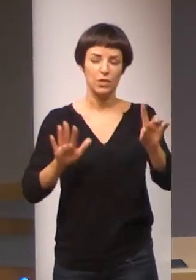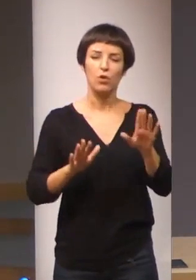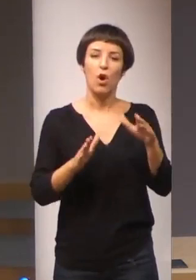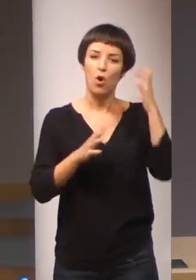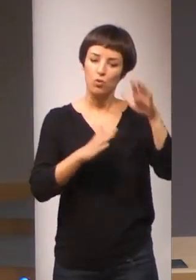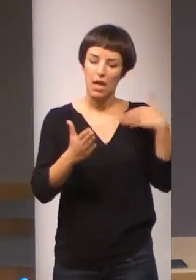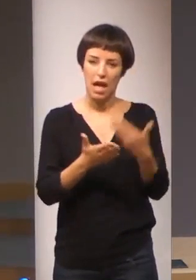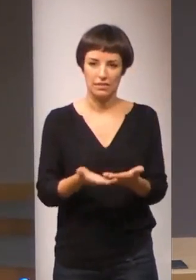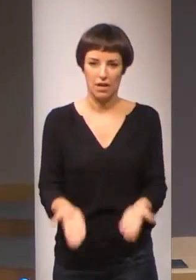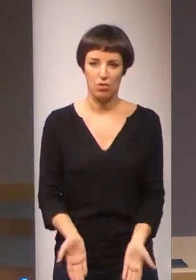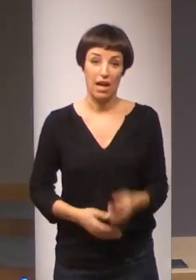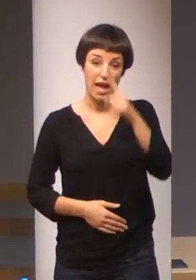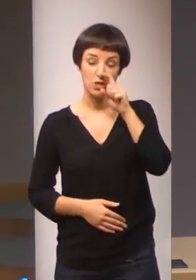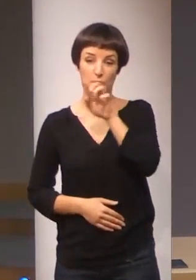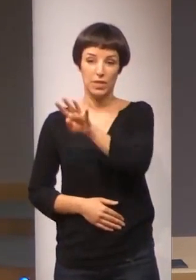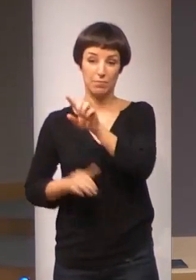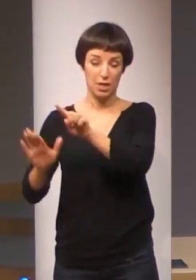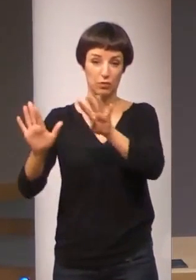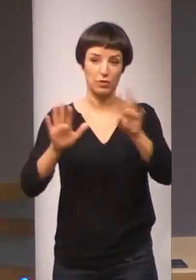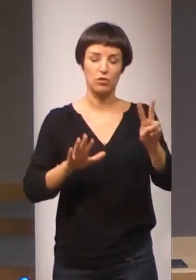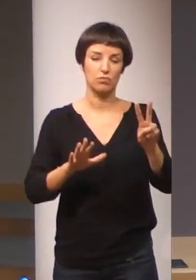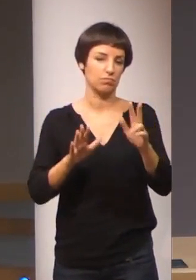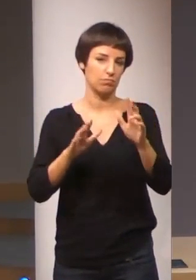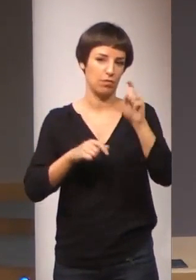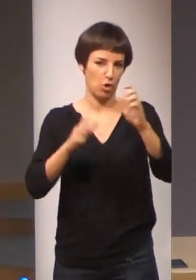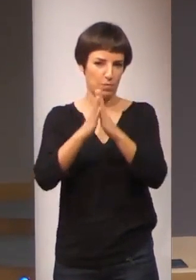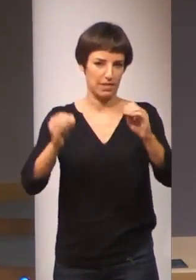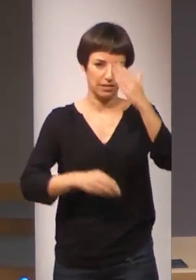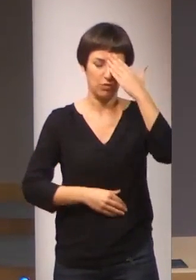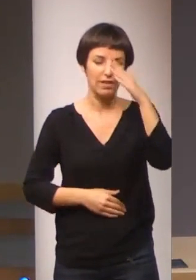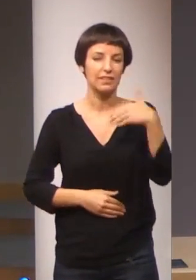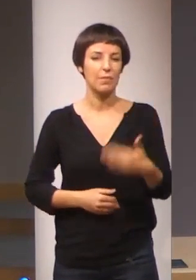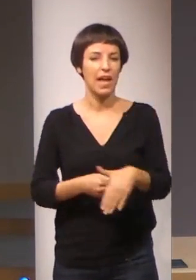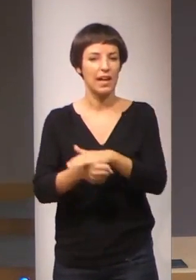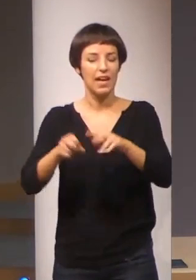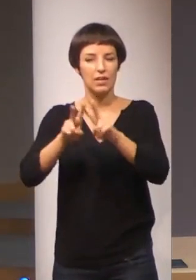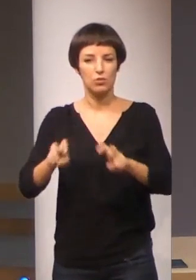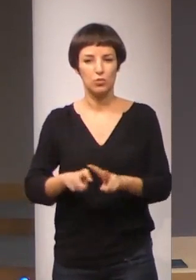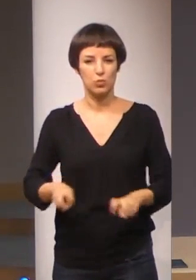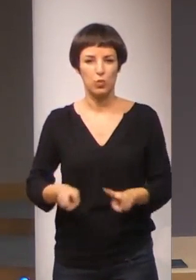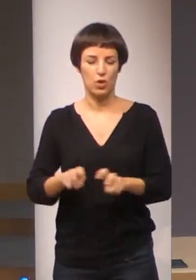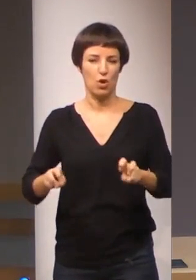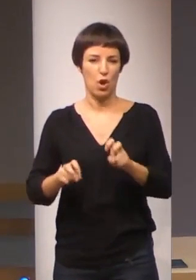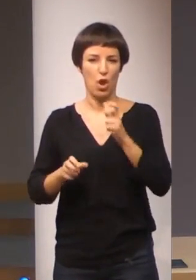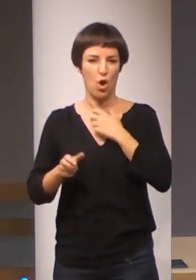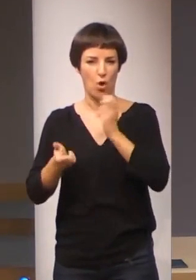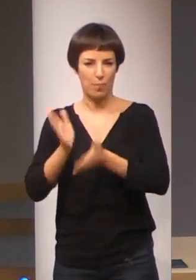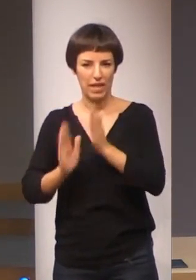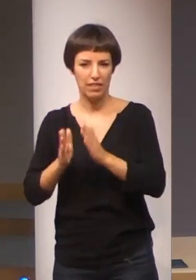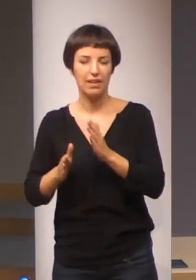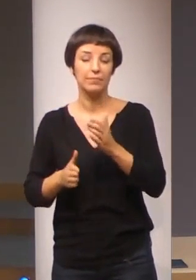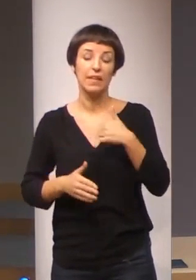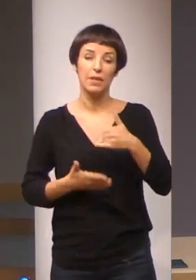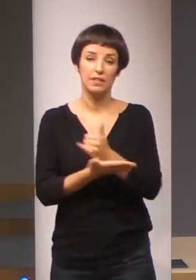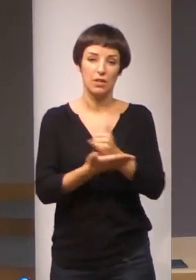universidad. Asimismo, ha impartido, está impartiendo asignaturas en el área de estudios de filología y logopedia. Electroidad, en parte, asignatura de